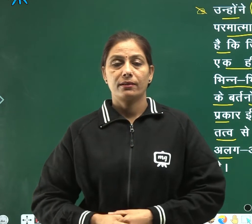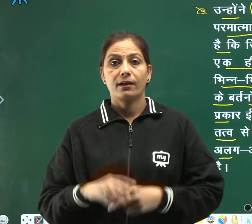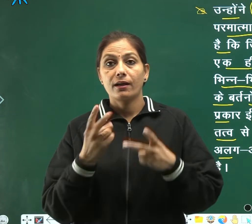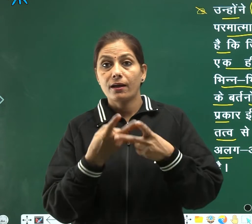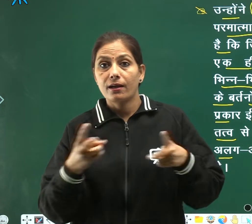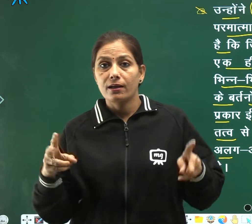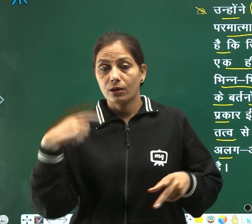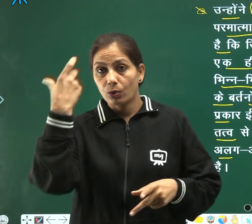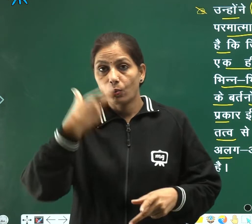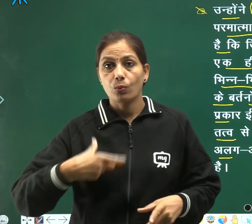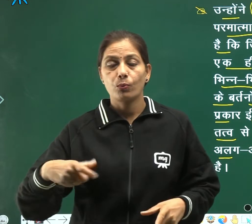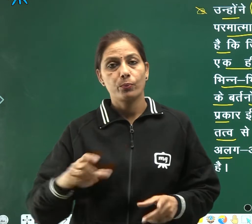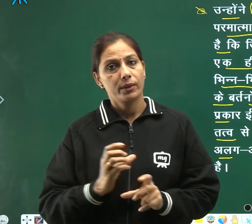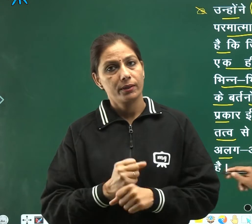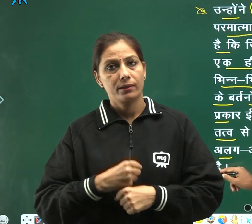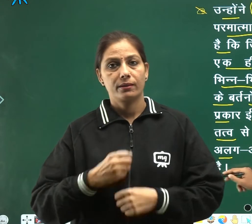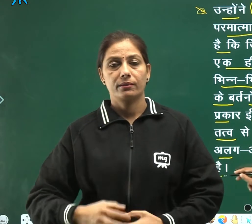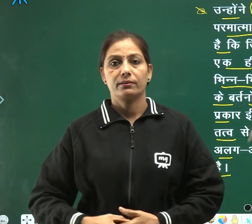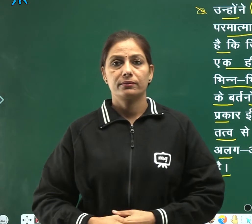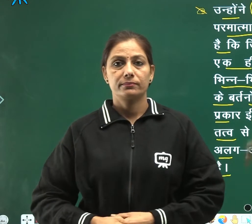अलग अलग रूपों में की है।